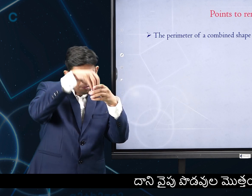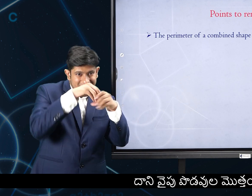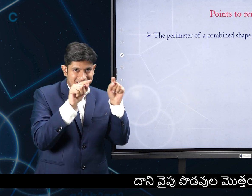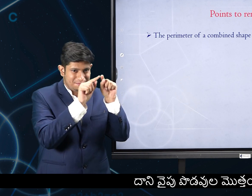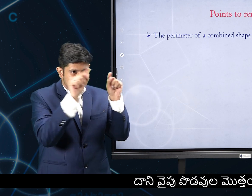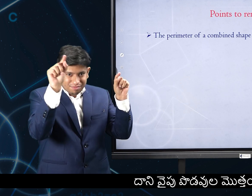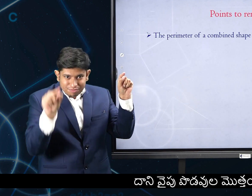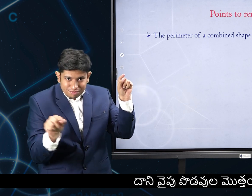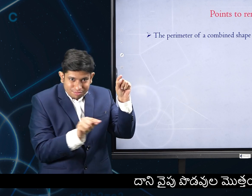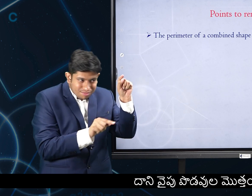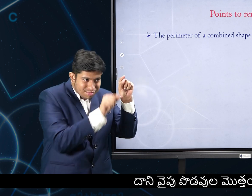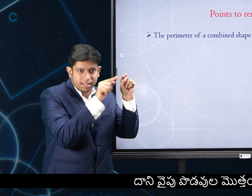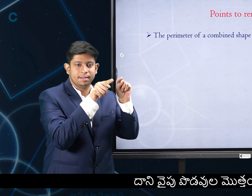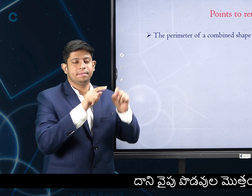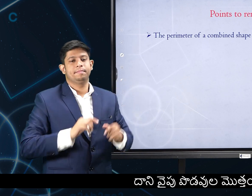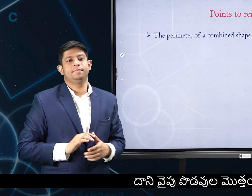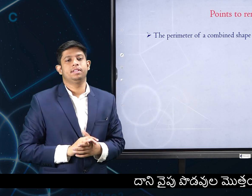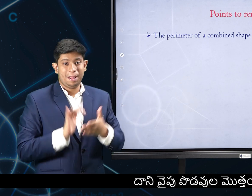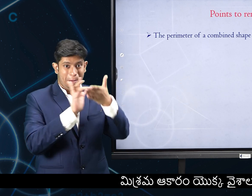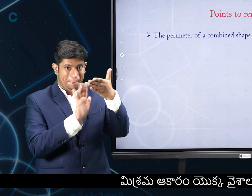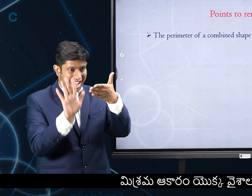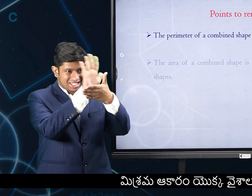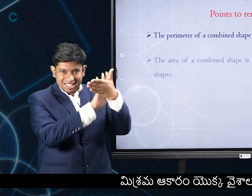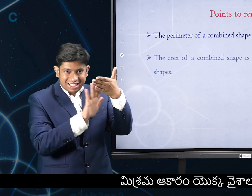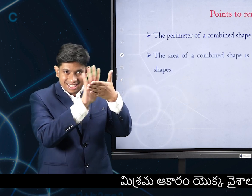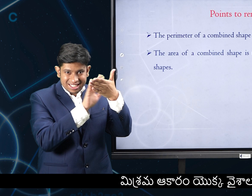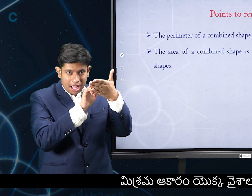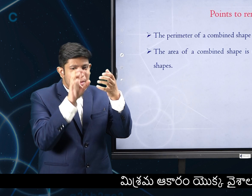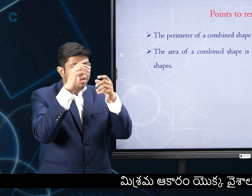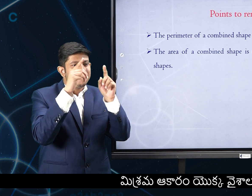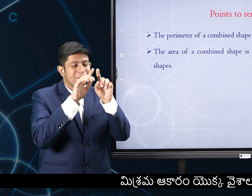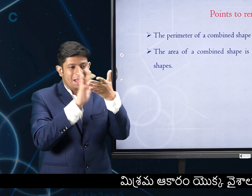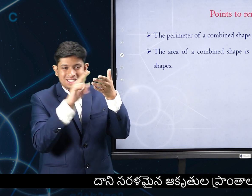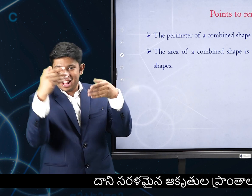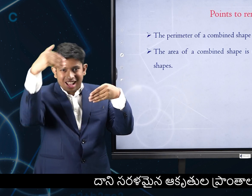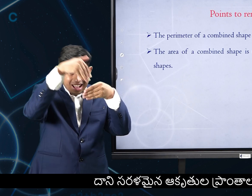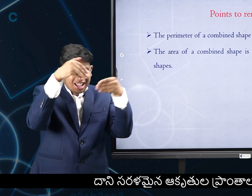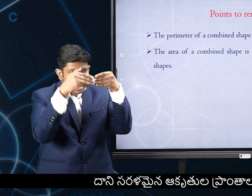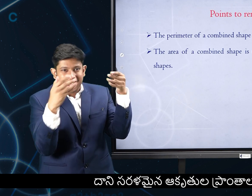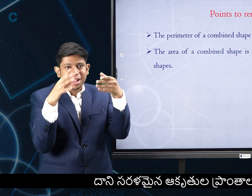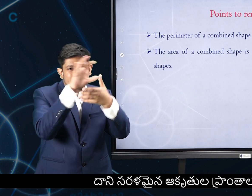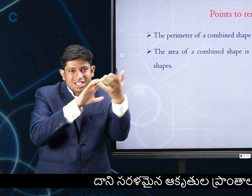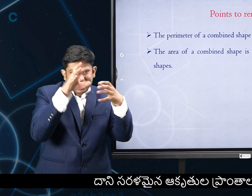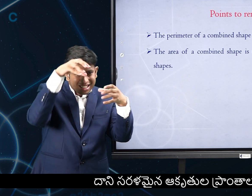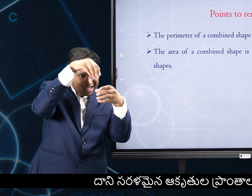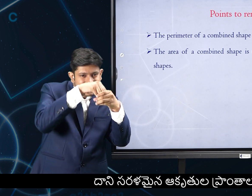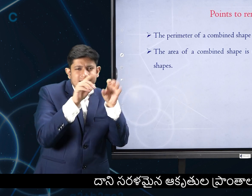మొత్తం. మిశ్రమ ఆకారం యొక్క వైశాల్యం దాని సరళమైన ఆకృతుల ప్రాంతాల